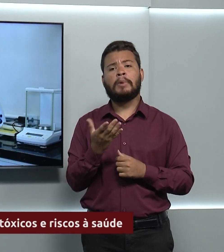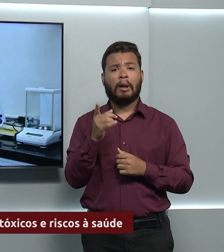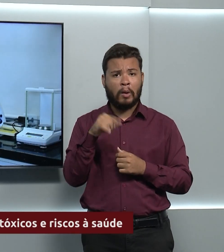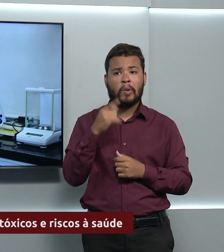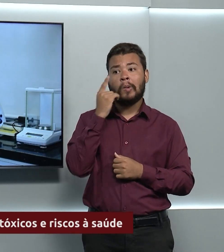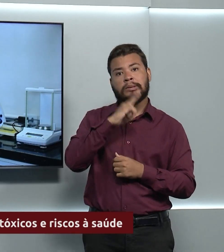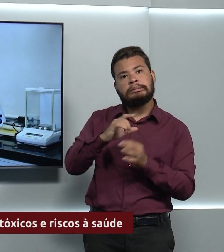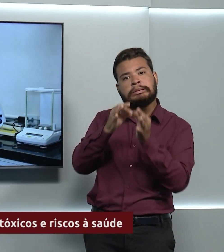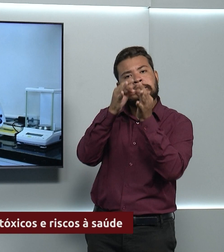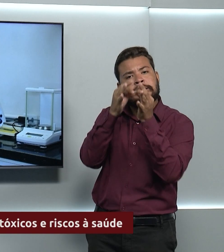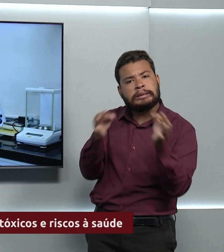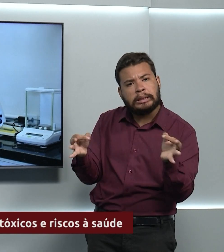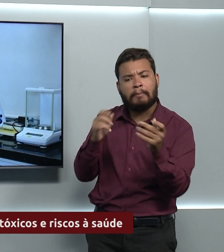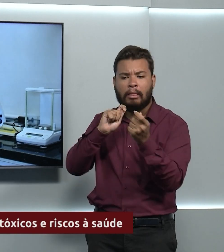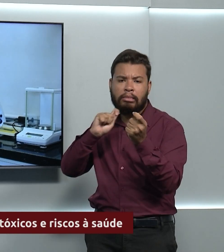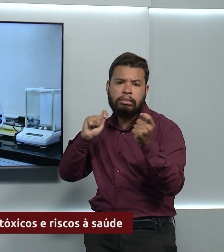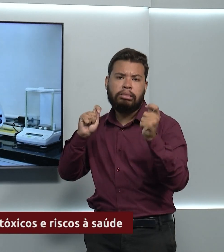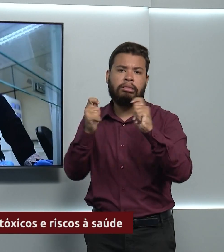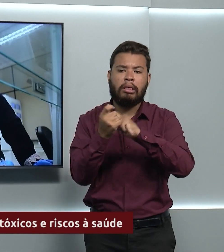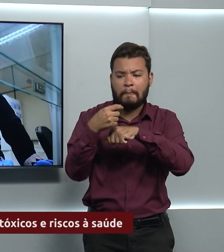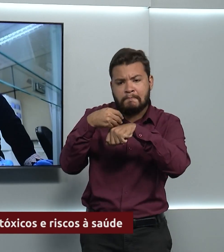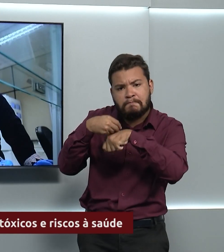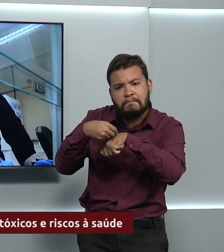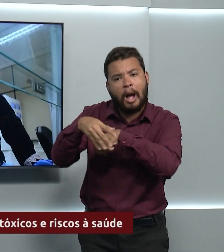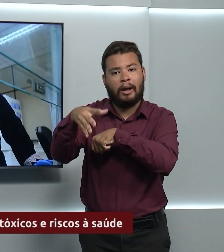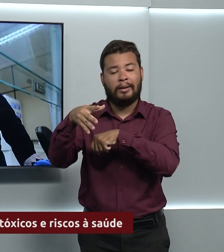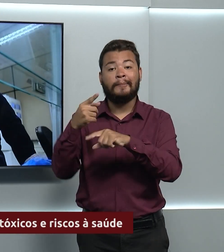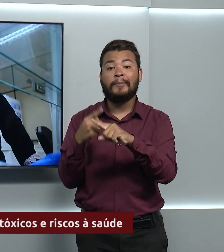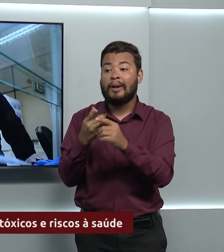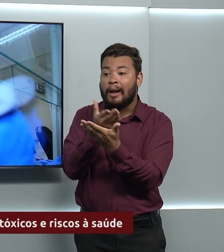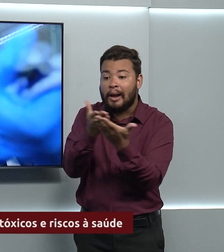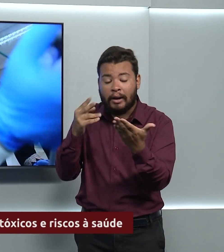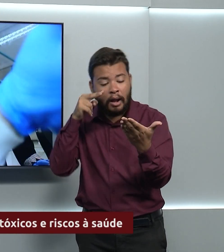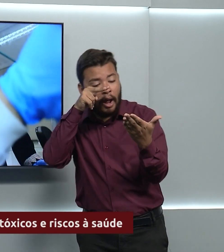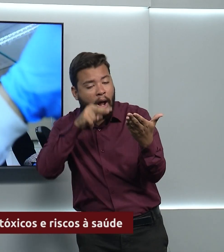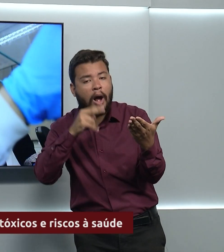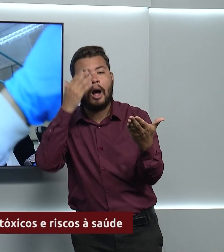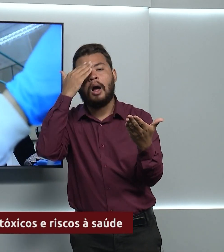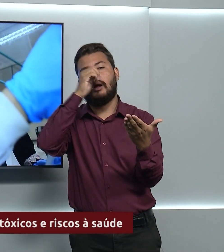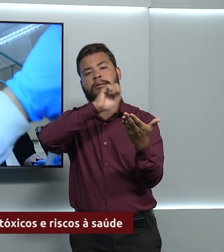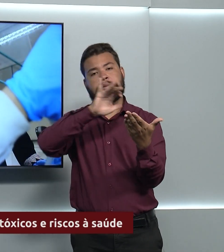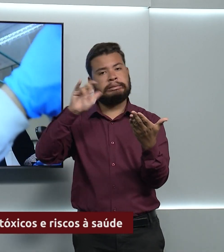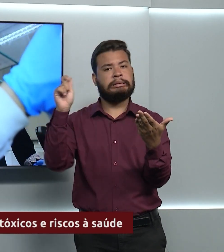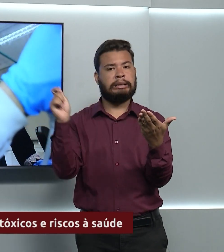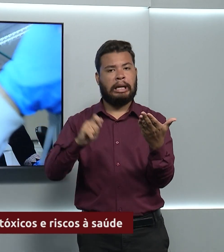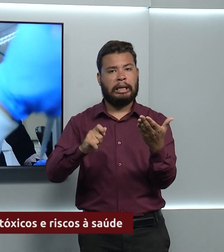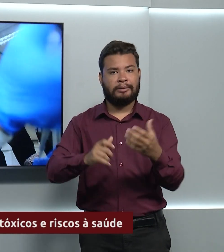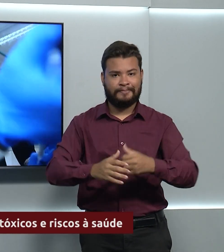uma linguagem mais simples para que esses agricultores consigam entender.